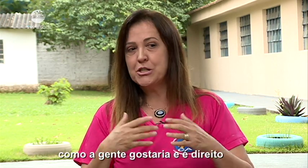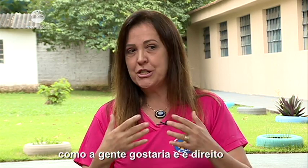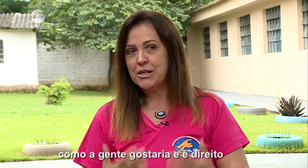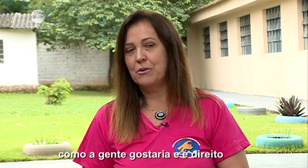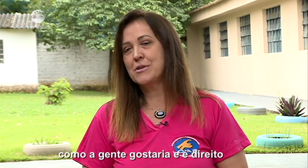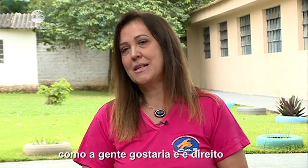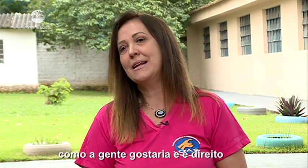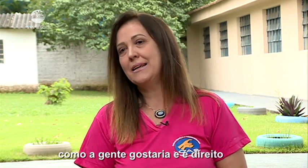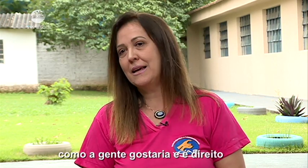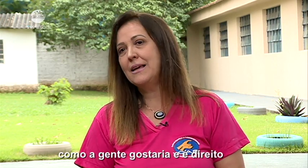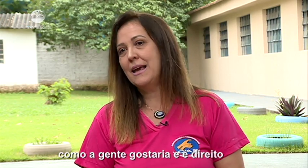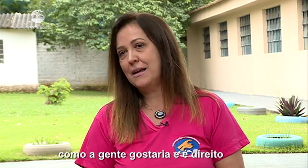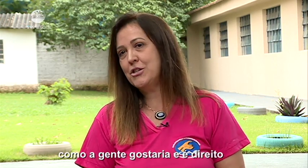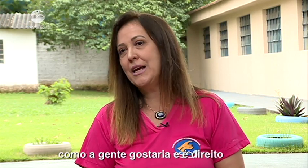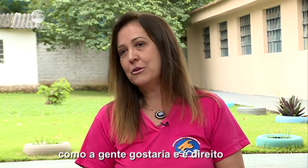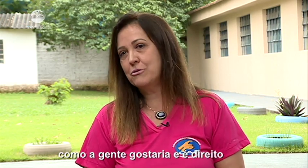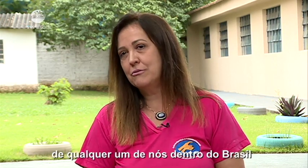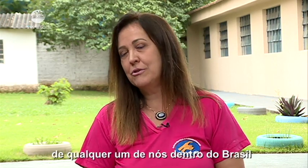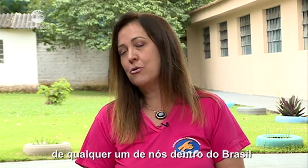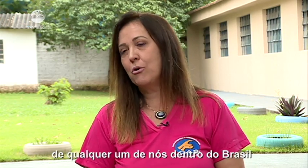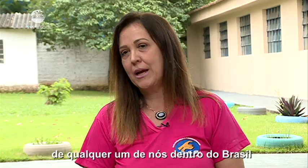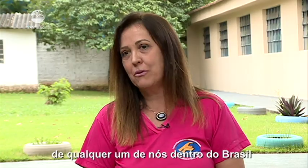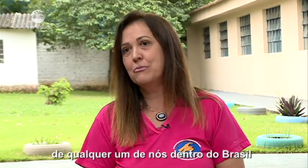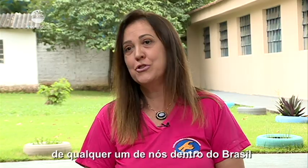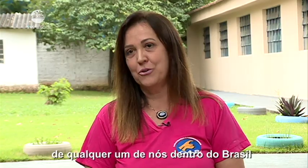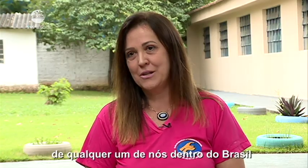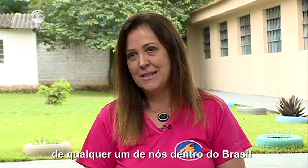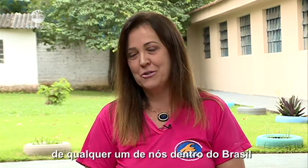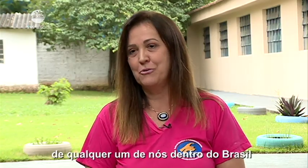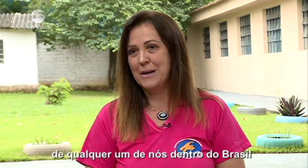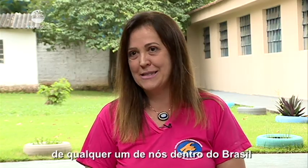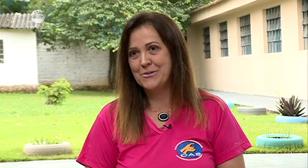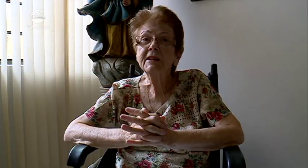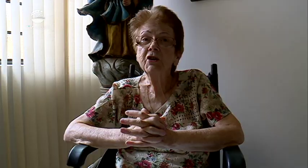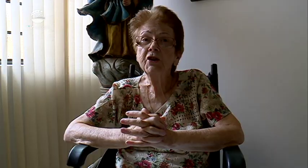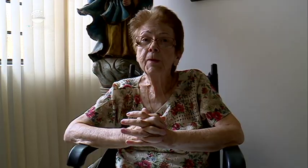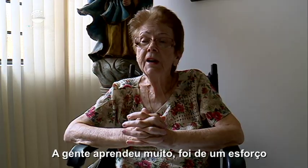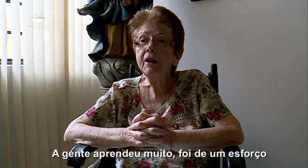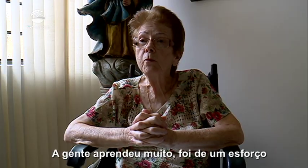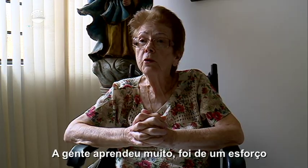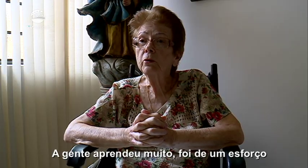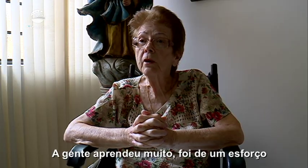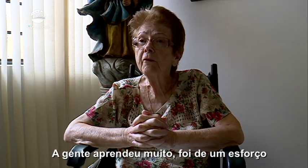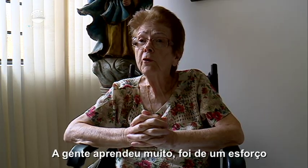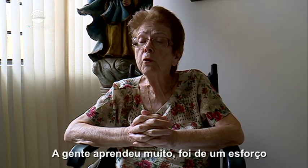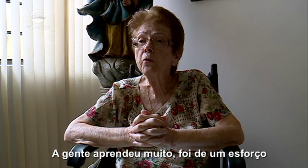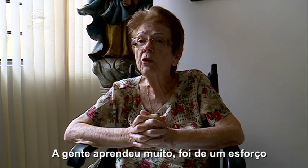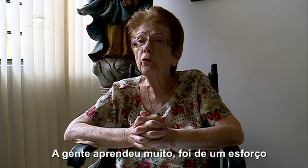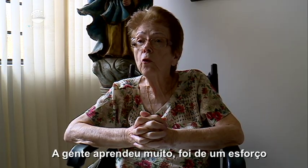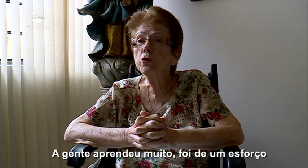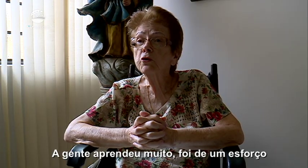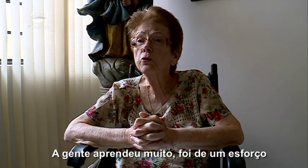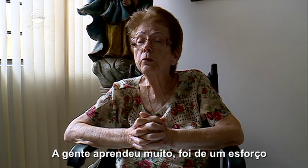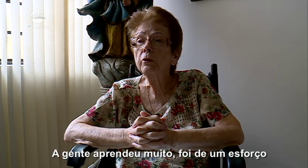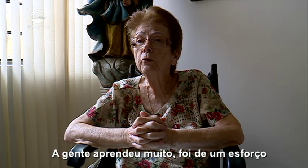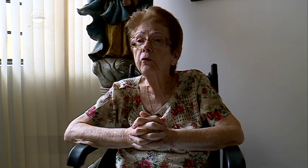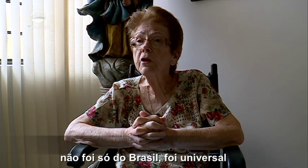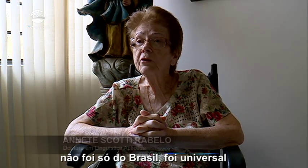gente gostaria e é direito de qualquer um de nós dentro do Brasil. A gente aprendeu muito, foi um esforço, não foi só